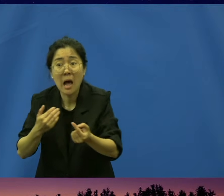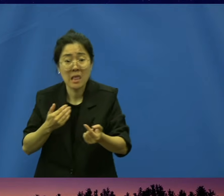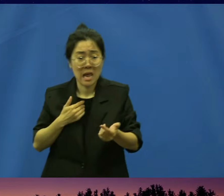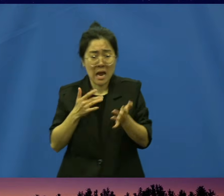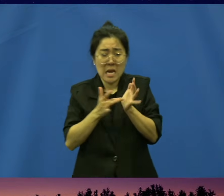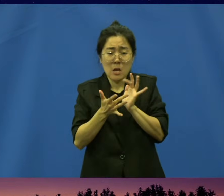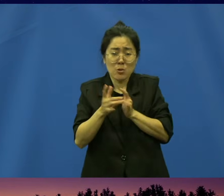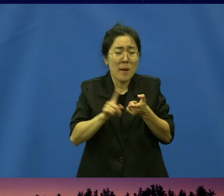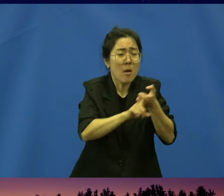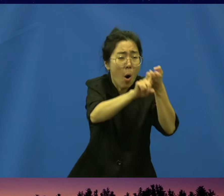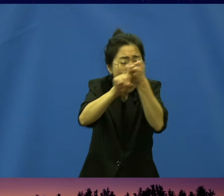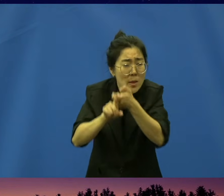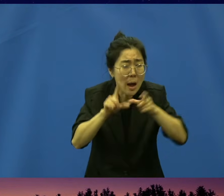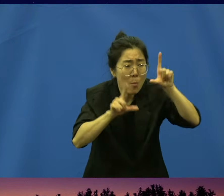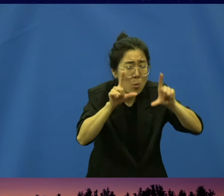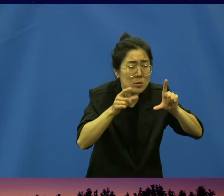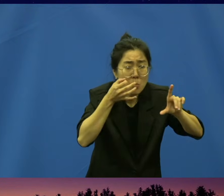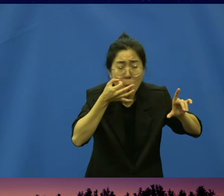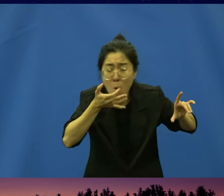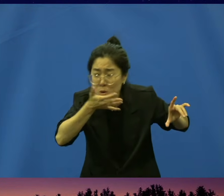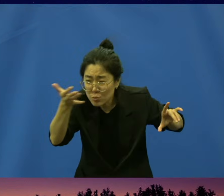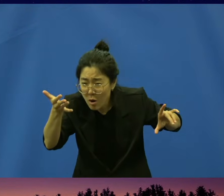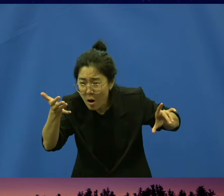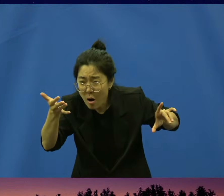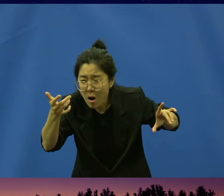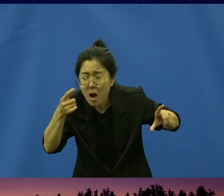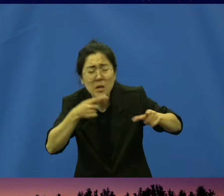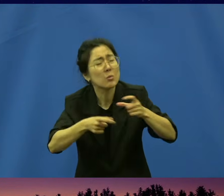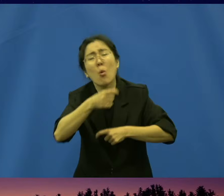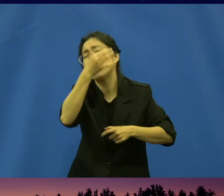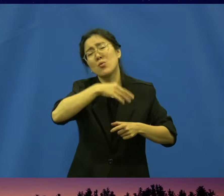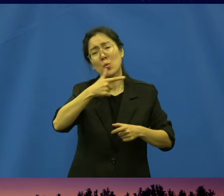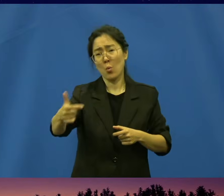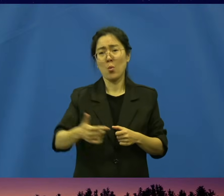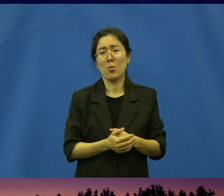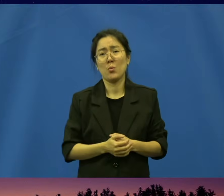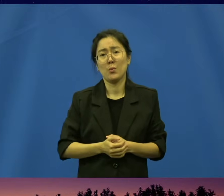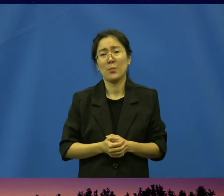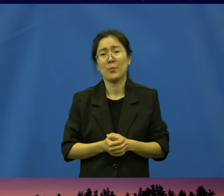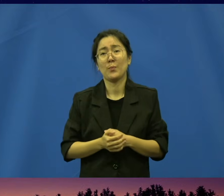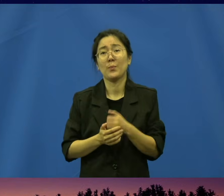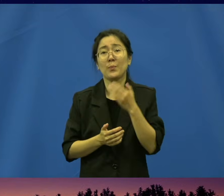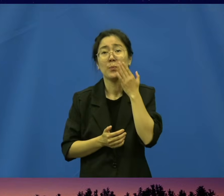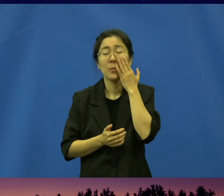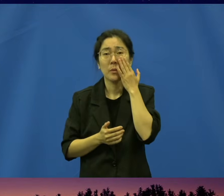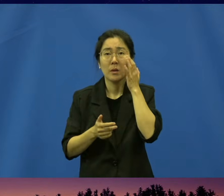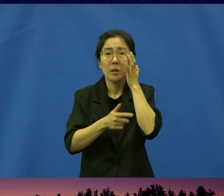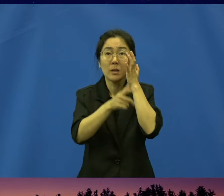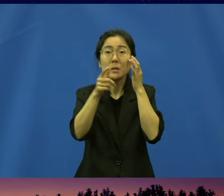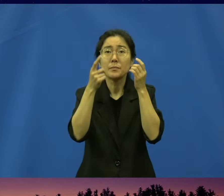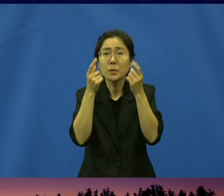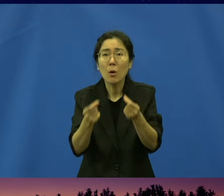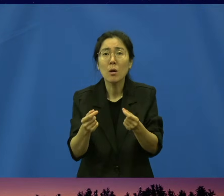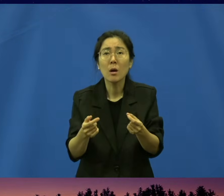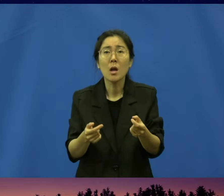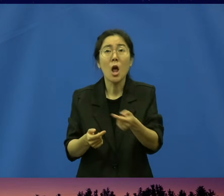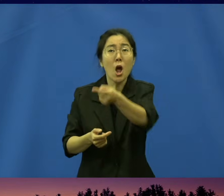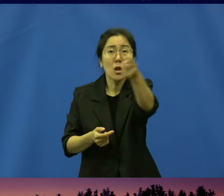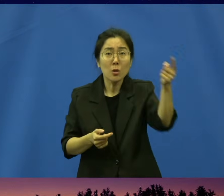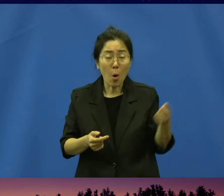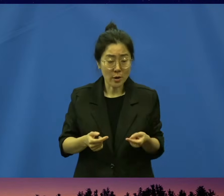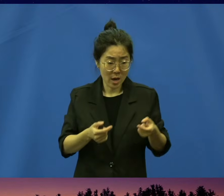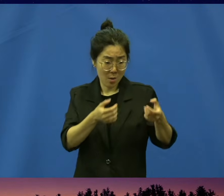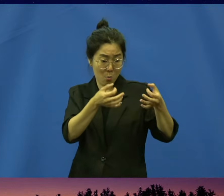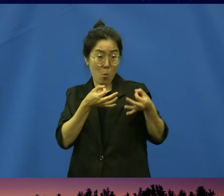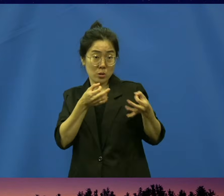16절에도 주님께서 말씀하시기를 이같이 너희 빛이 사람들 앞에 비치게 하여 저희로 너희 착한 행실을 보고 하늘에